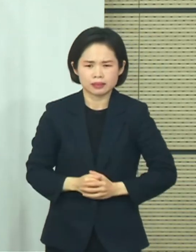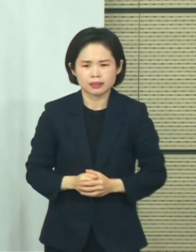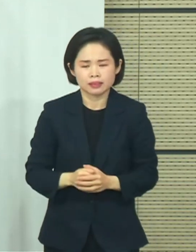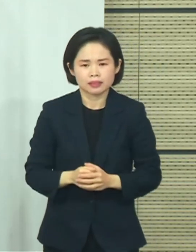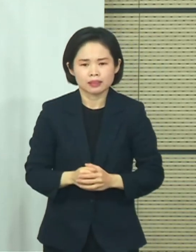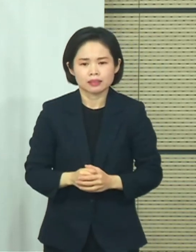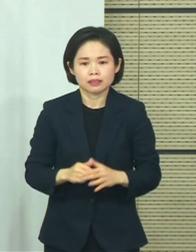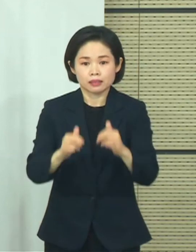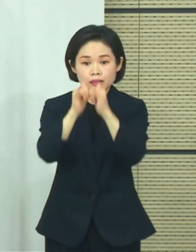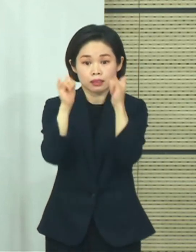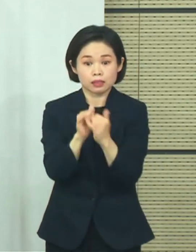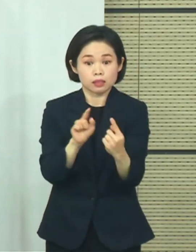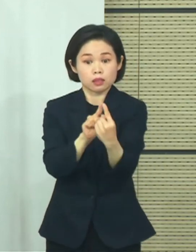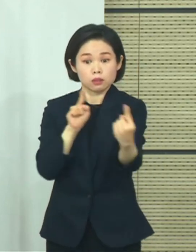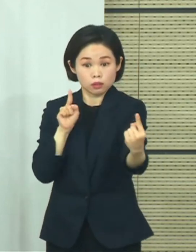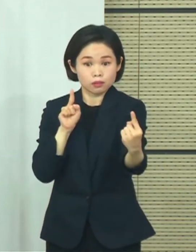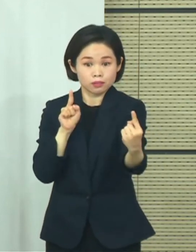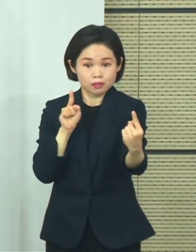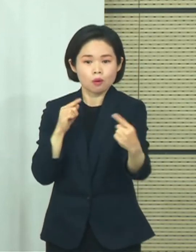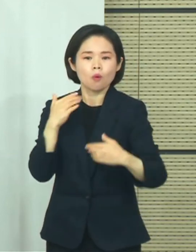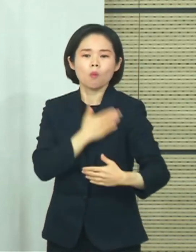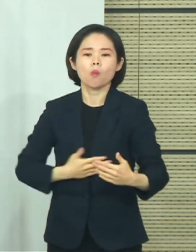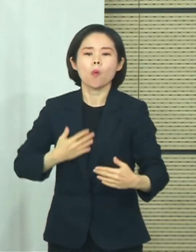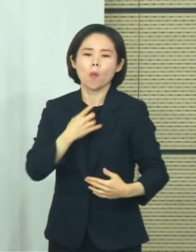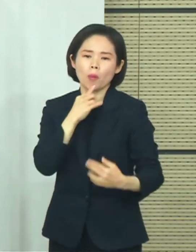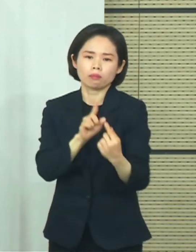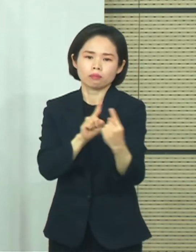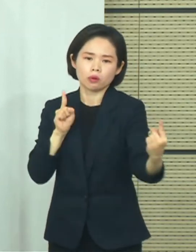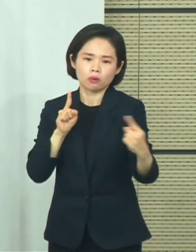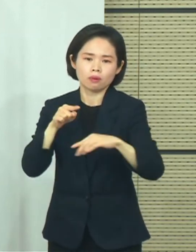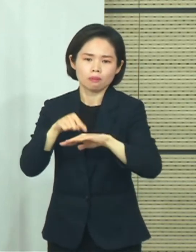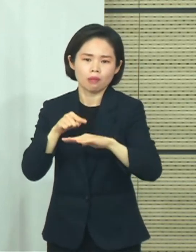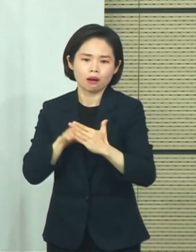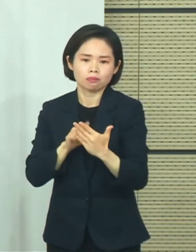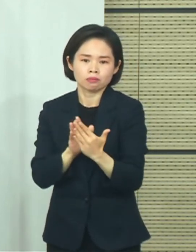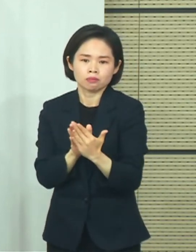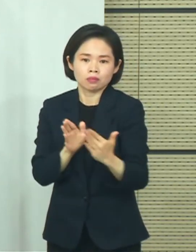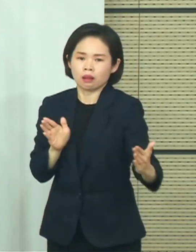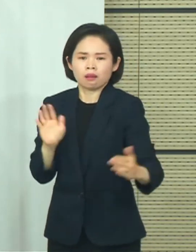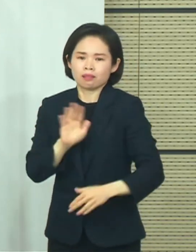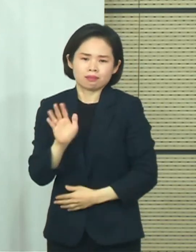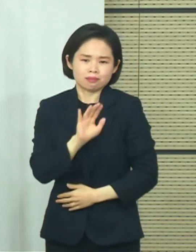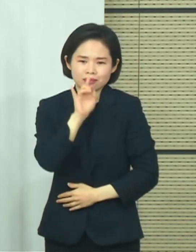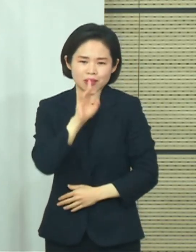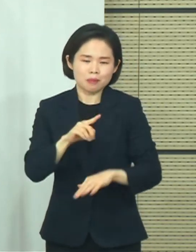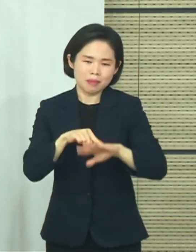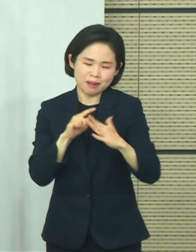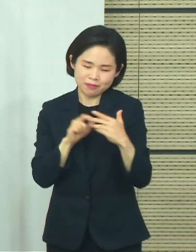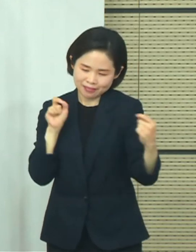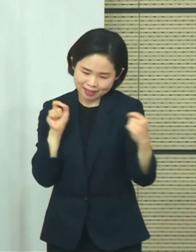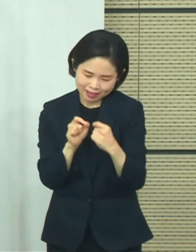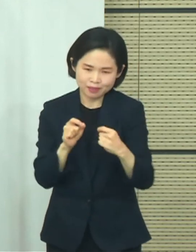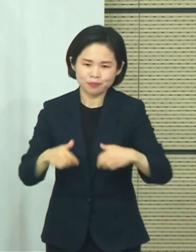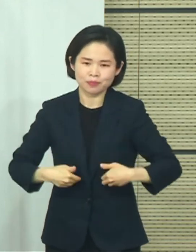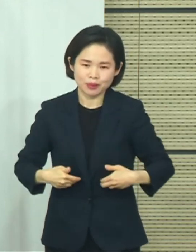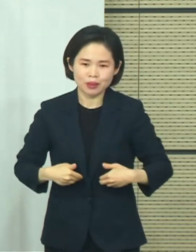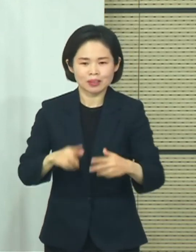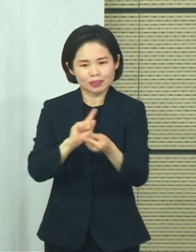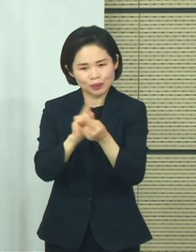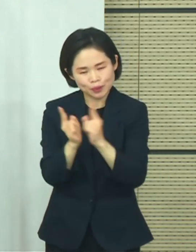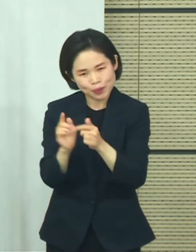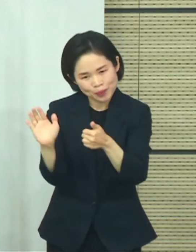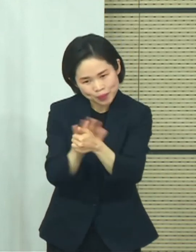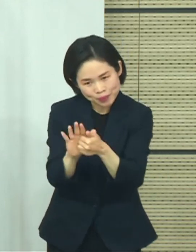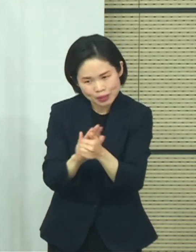사회적 그리도 게 난 물리적 그리도 게이지 마음에 그리도 기가 되어서는 안 될 것입니다 오직 스 로봇 얹고